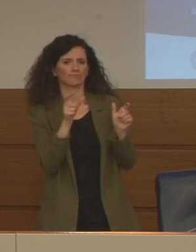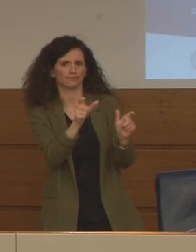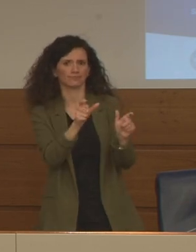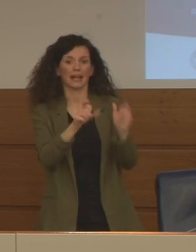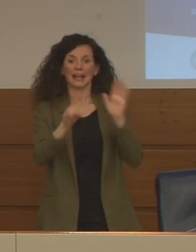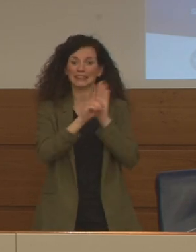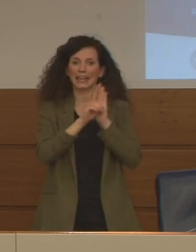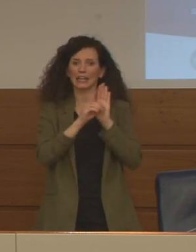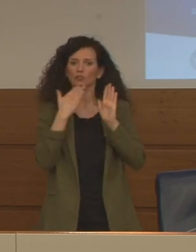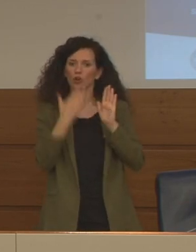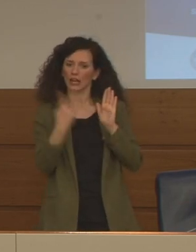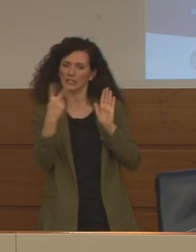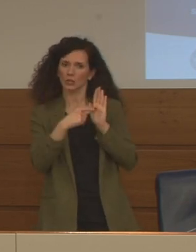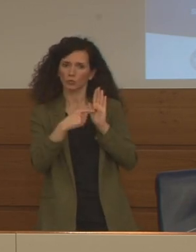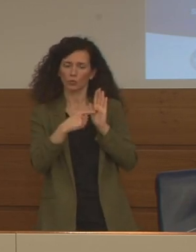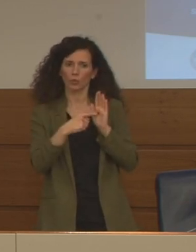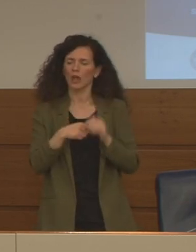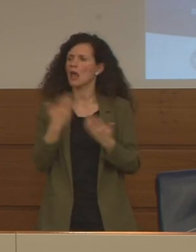successivi